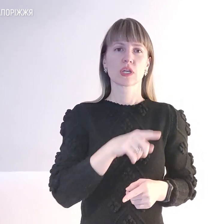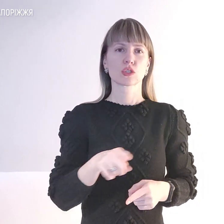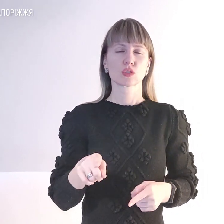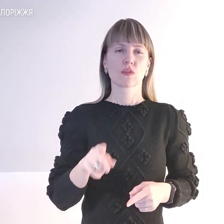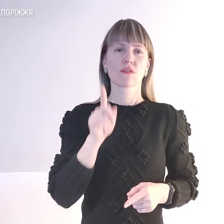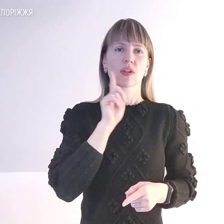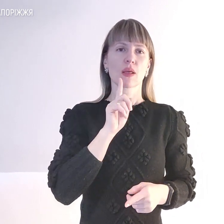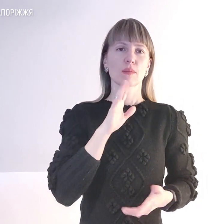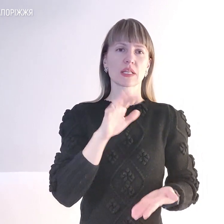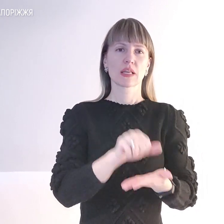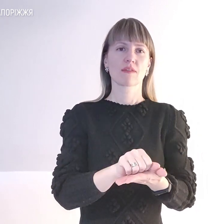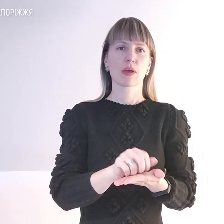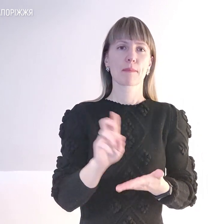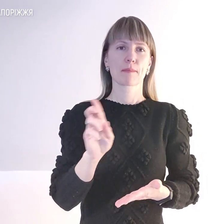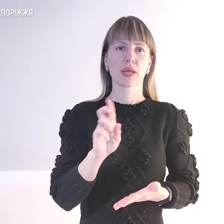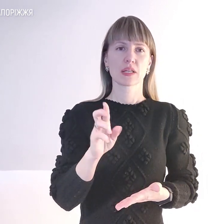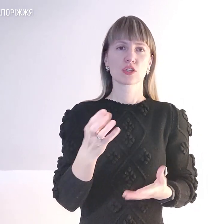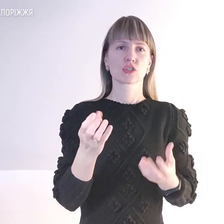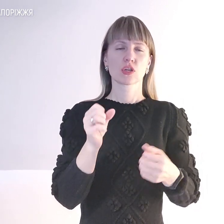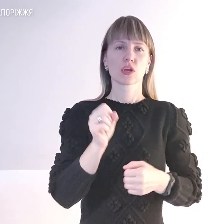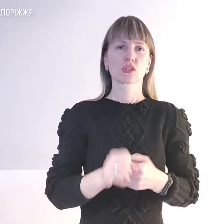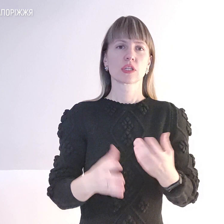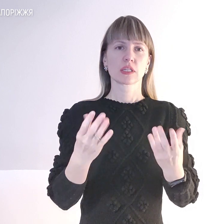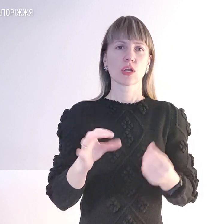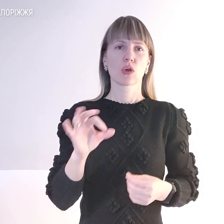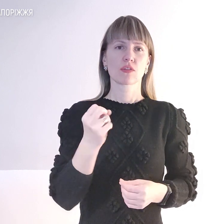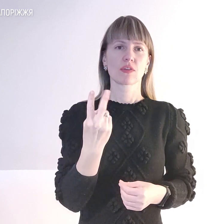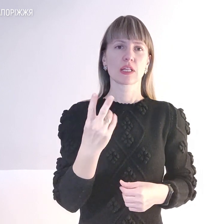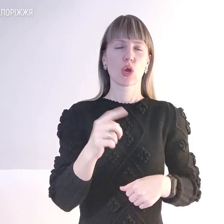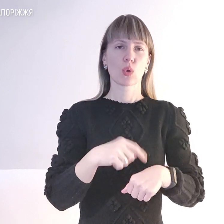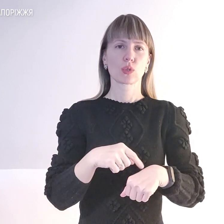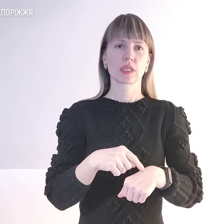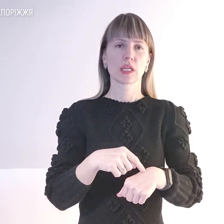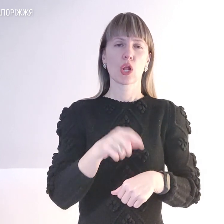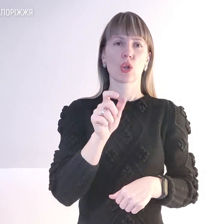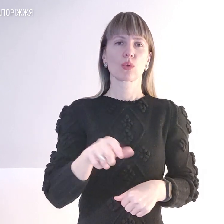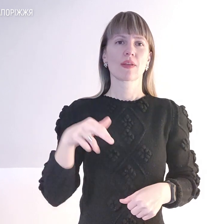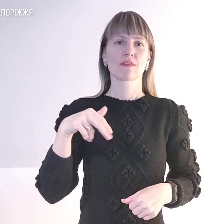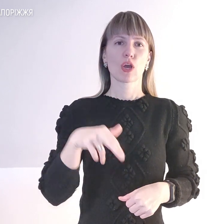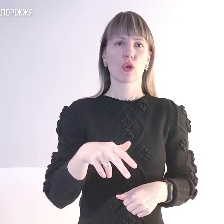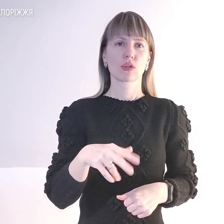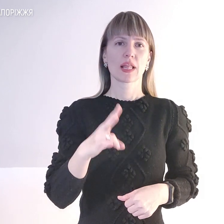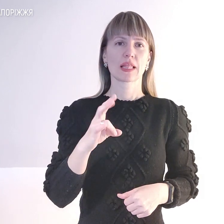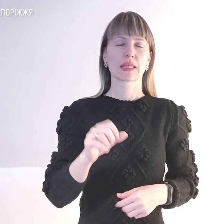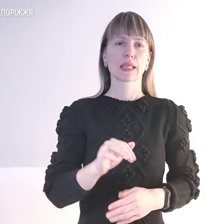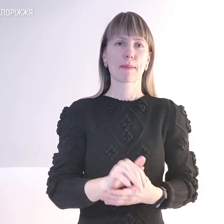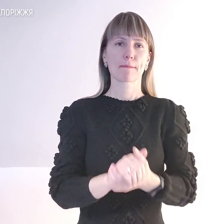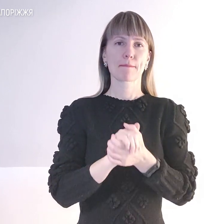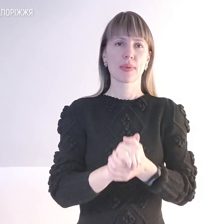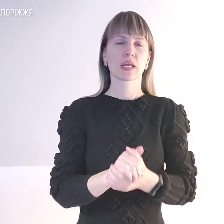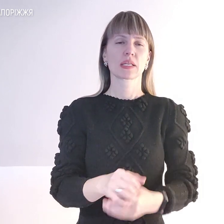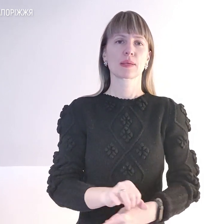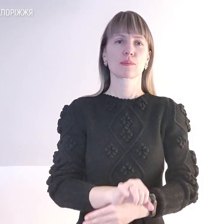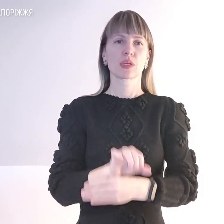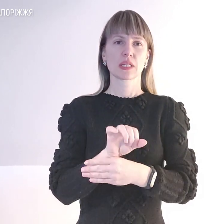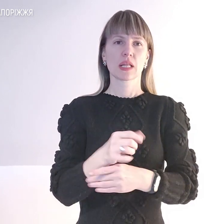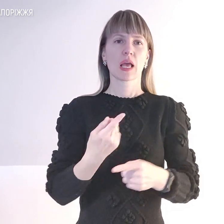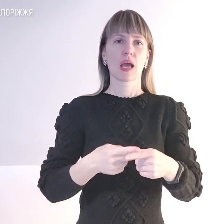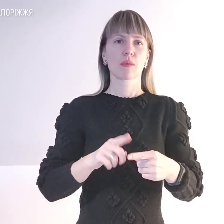тимчасово окупованому Бердянську щодня о 12-й годині люди виходять на мирні мітинги. Про це Суспільному